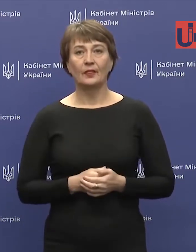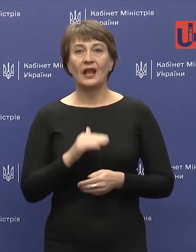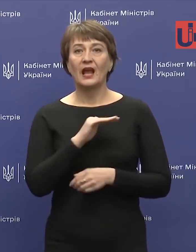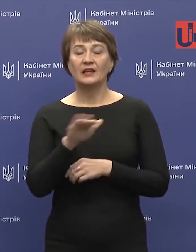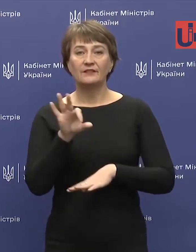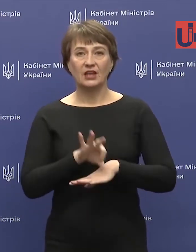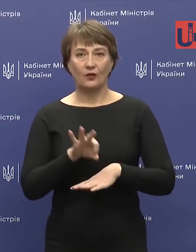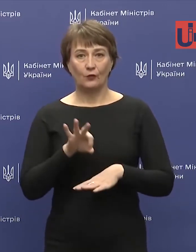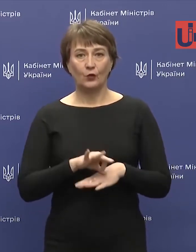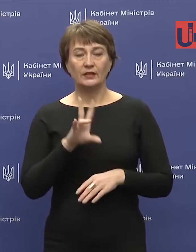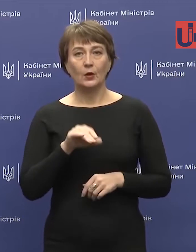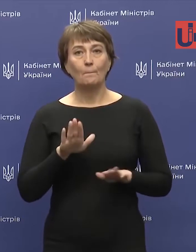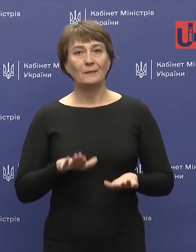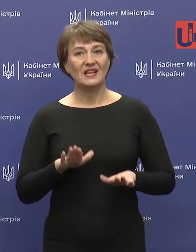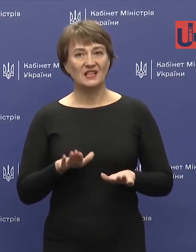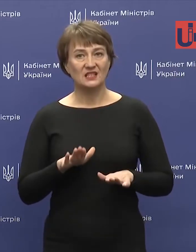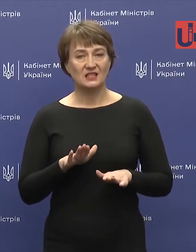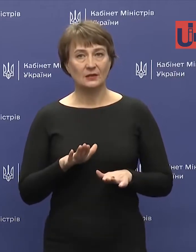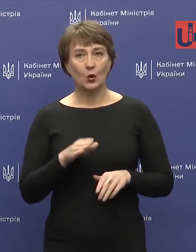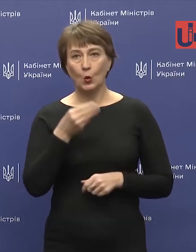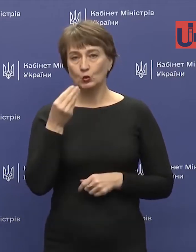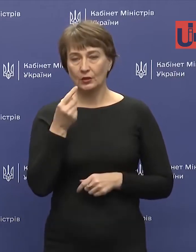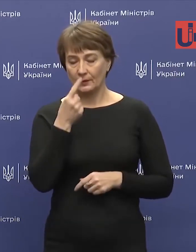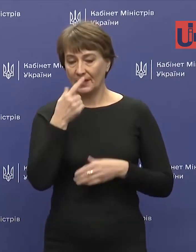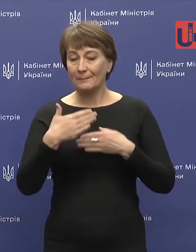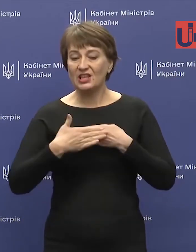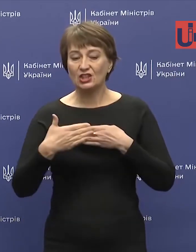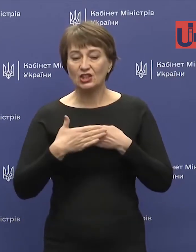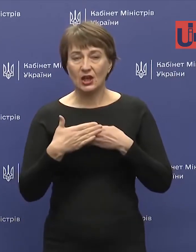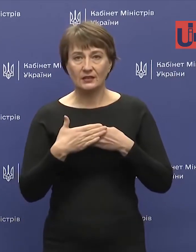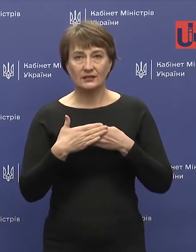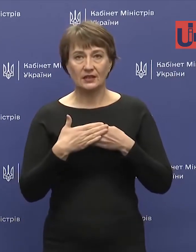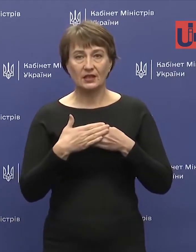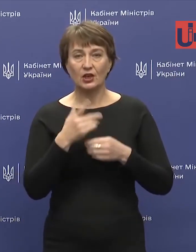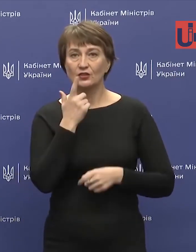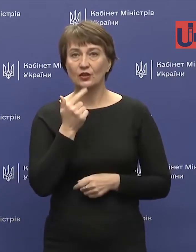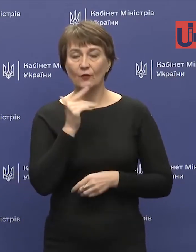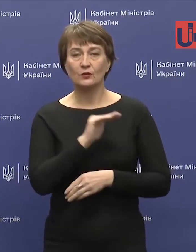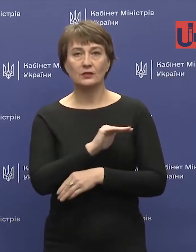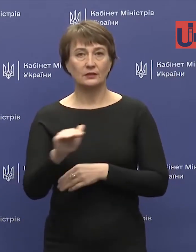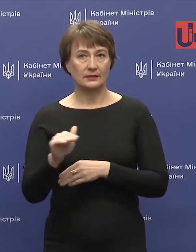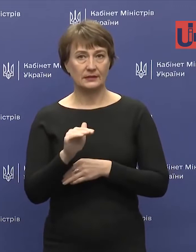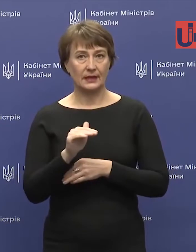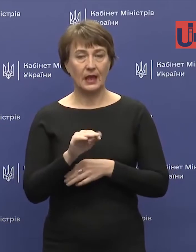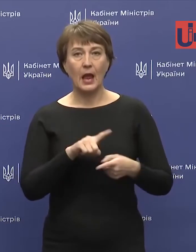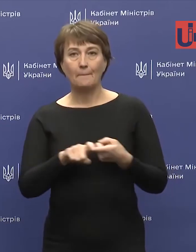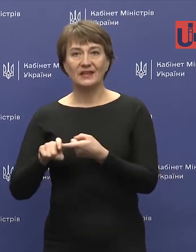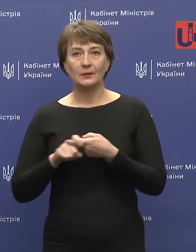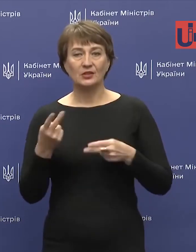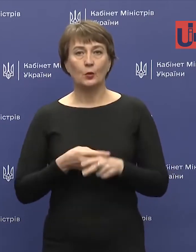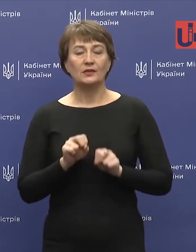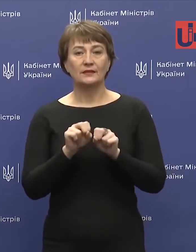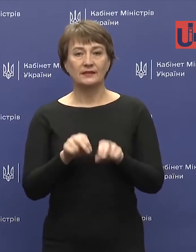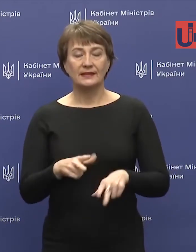Рівень захворюваності у місті Ужгород наближається до межі червоного рівня епідемічної небезпеки і наразі